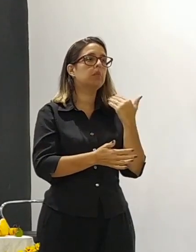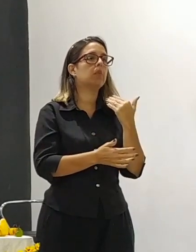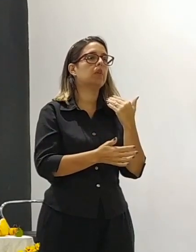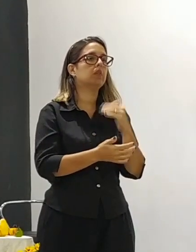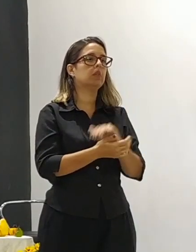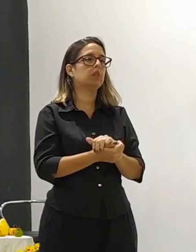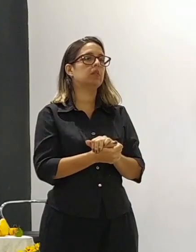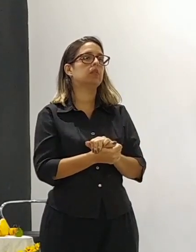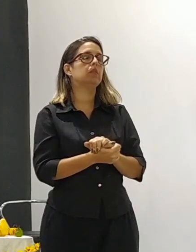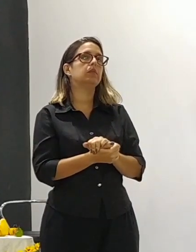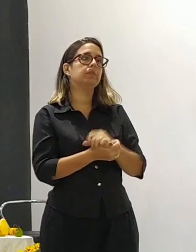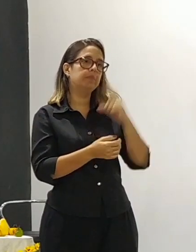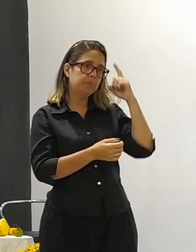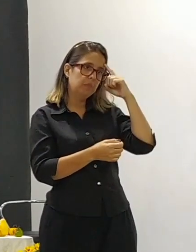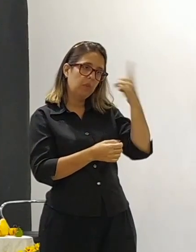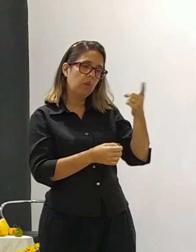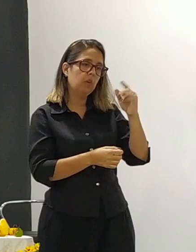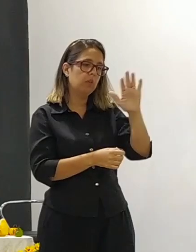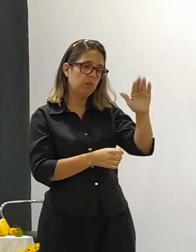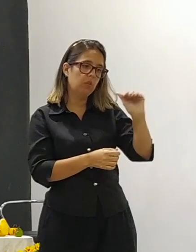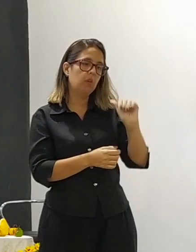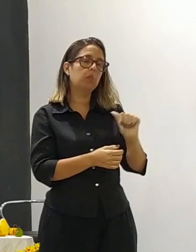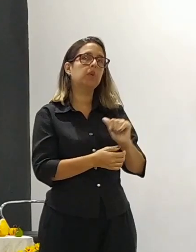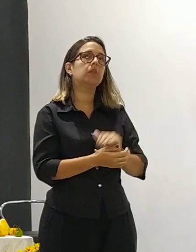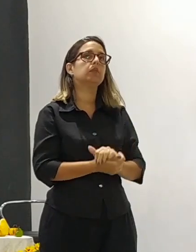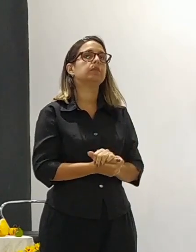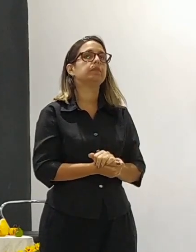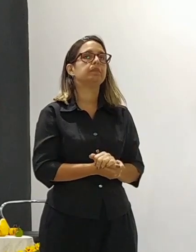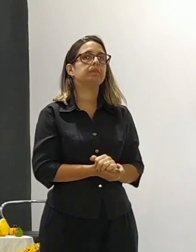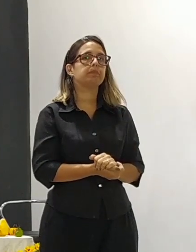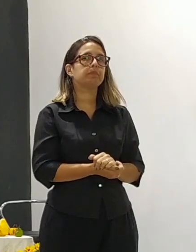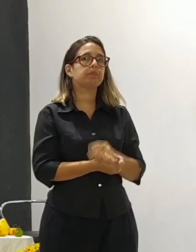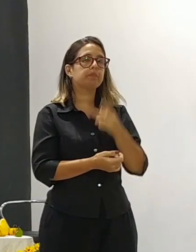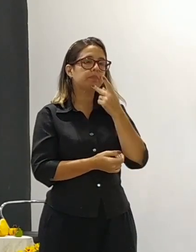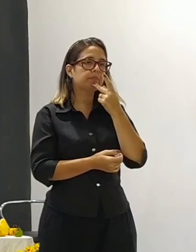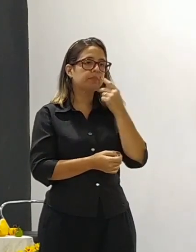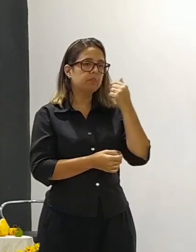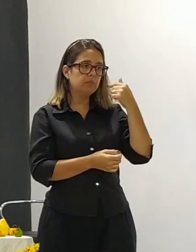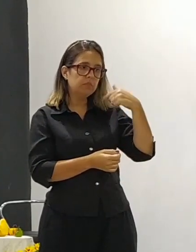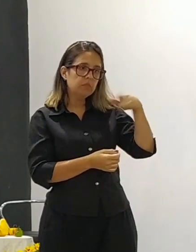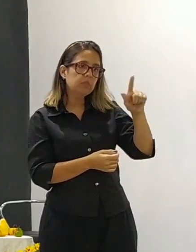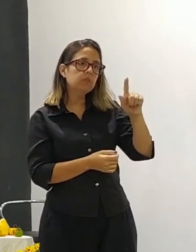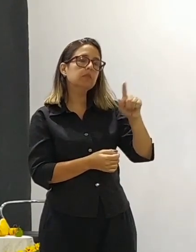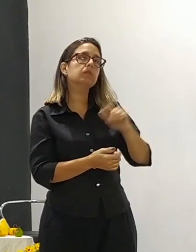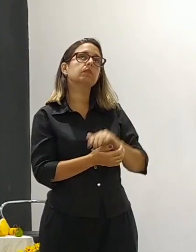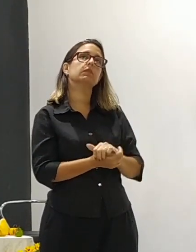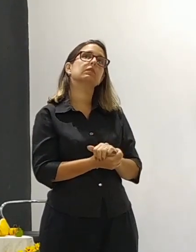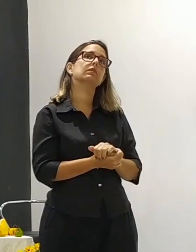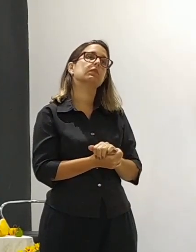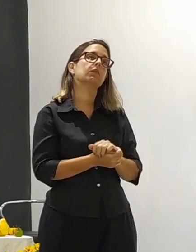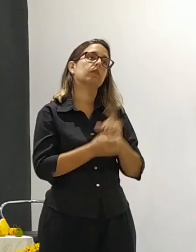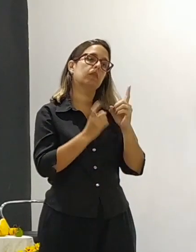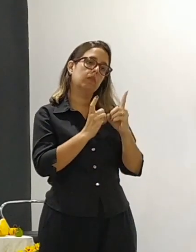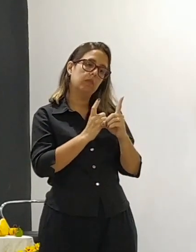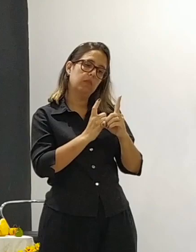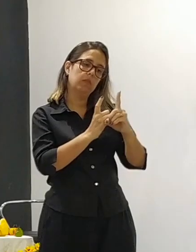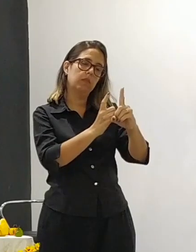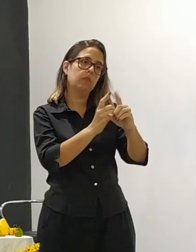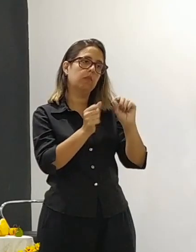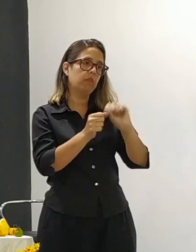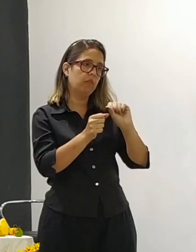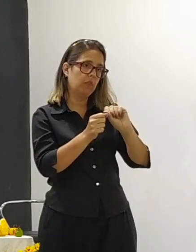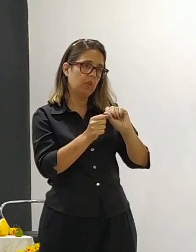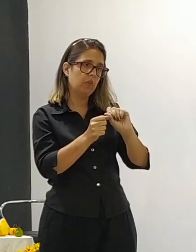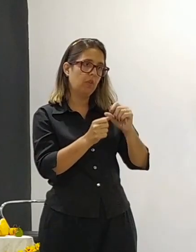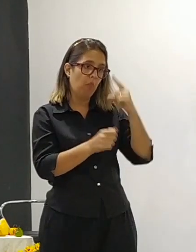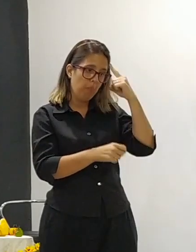uma vocação e um chamado. Ele disse: ide e fazei discípulos, uma